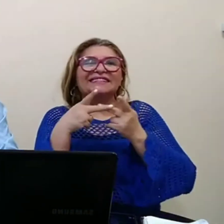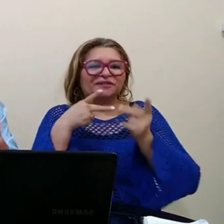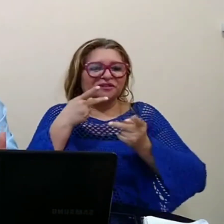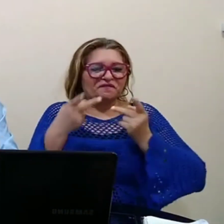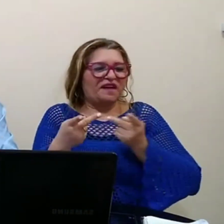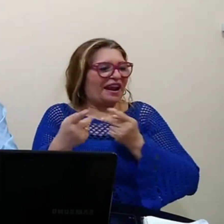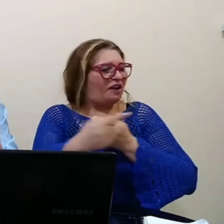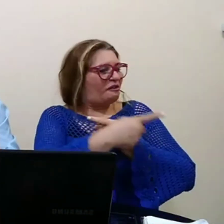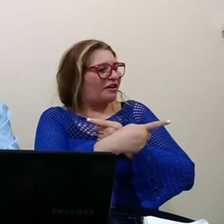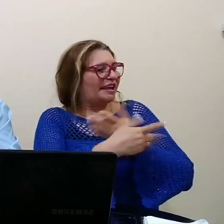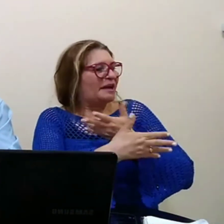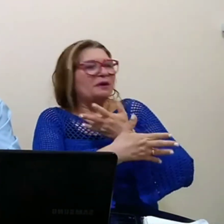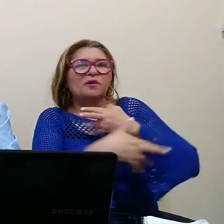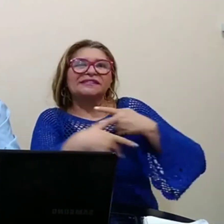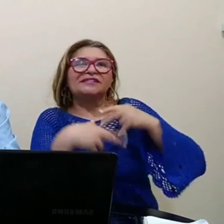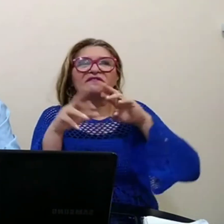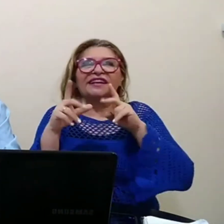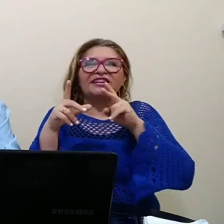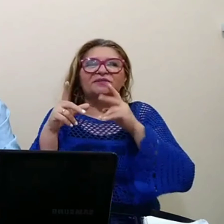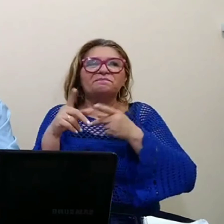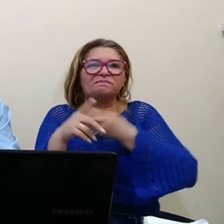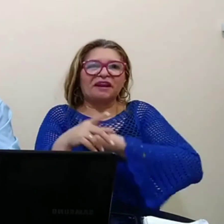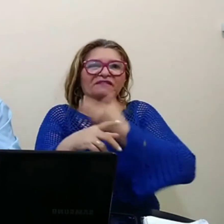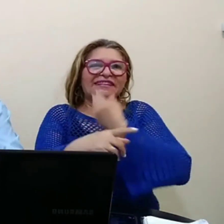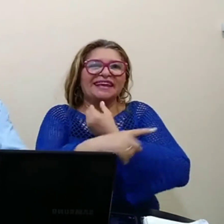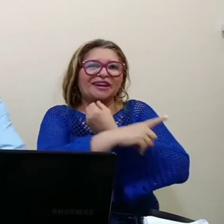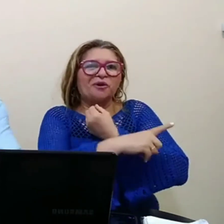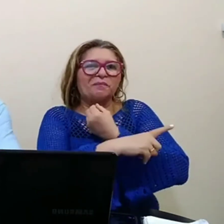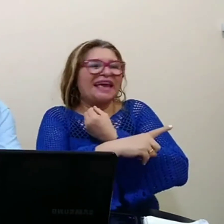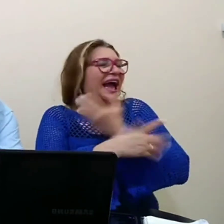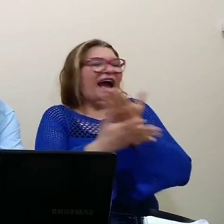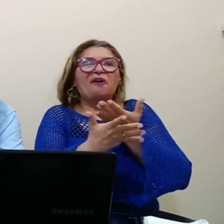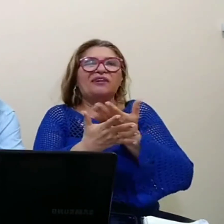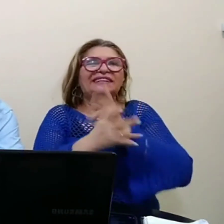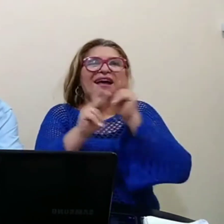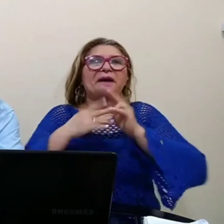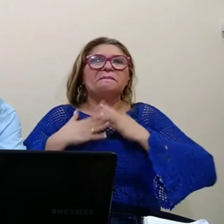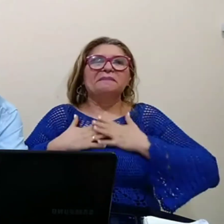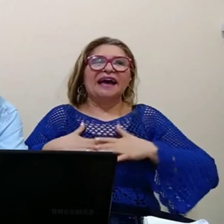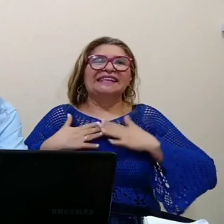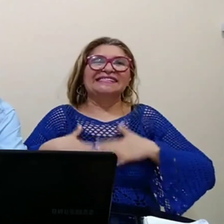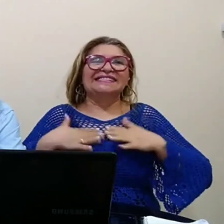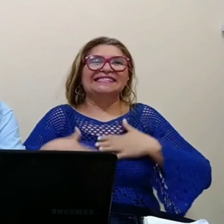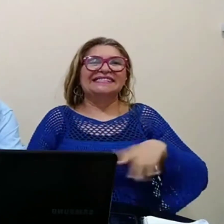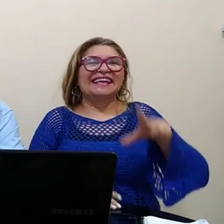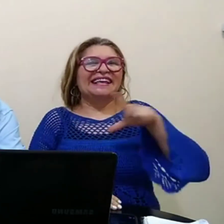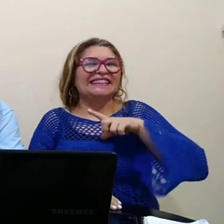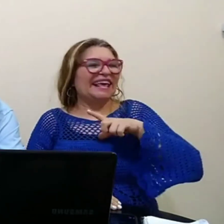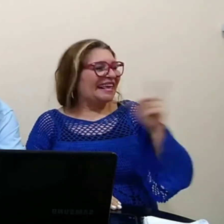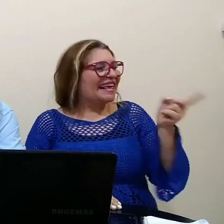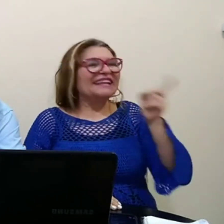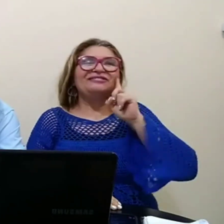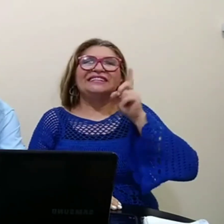vez transformado, liberto dos demônios, salvo, ele passa a ter uma rotina nova, porque Jesus deu